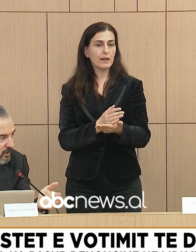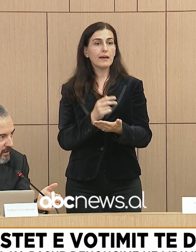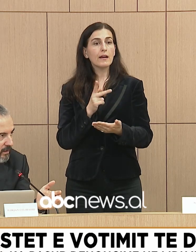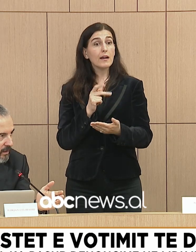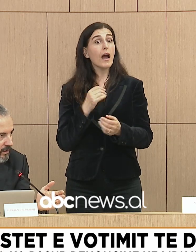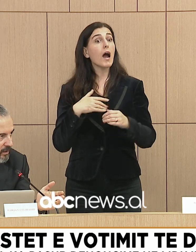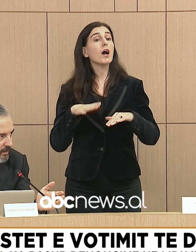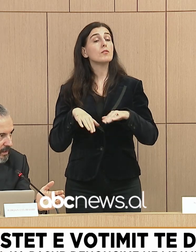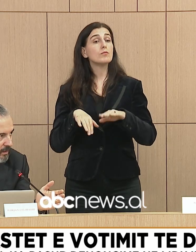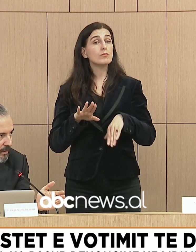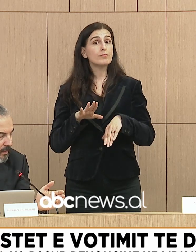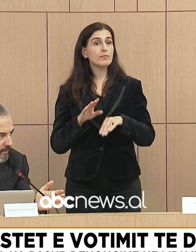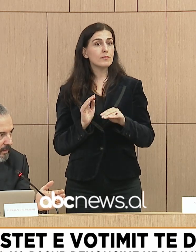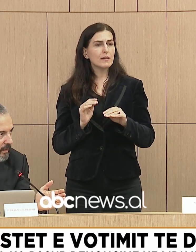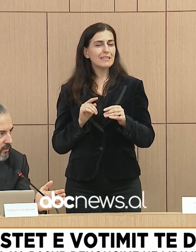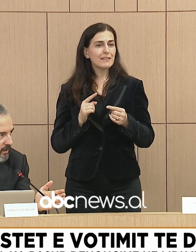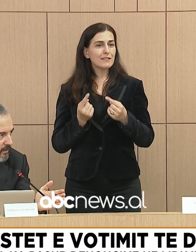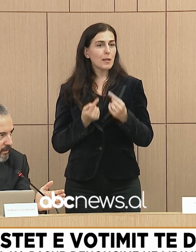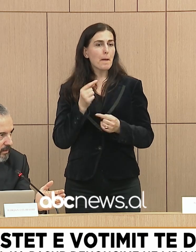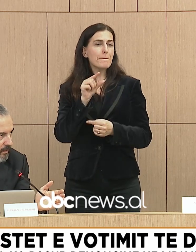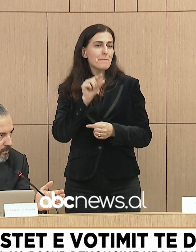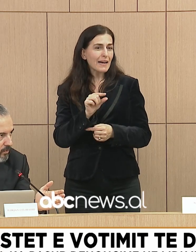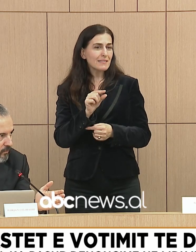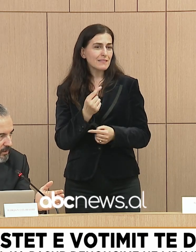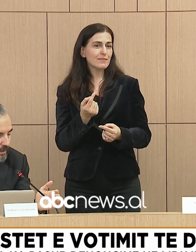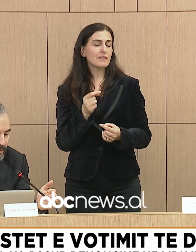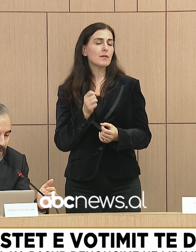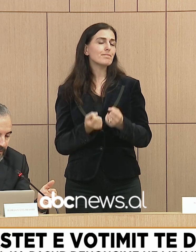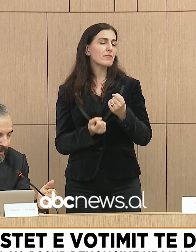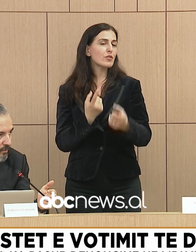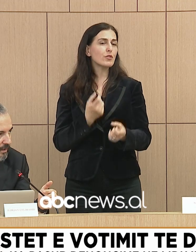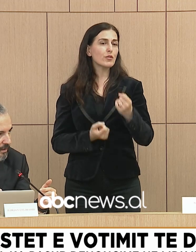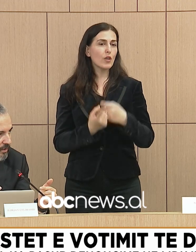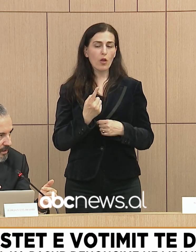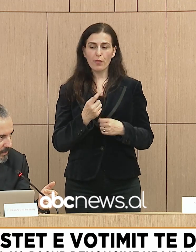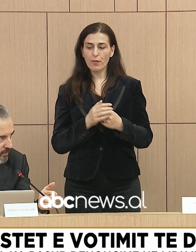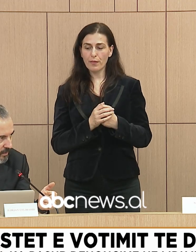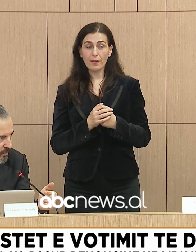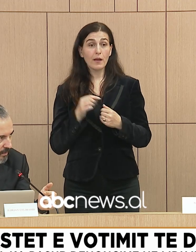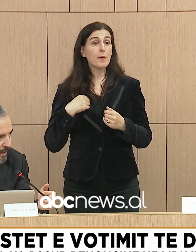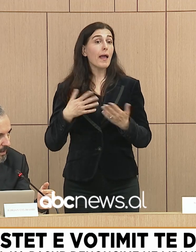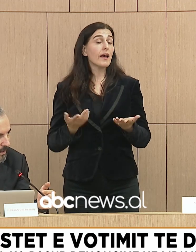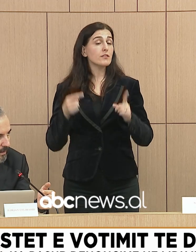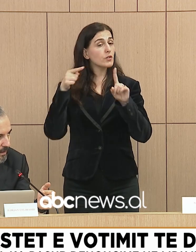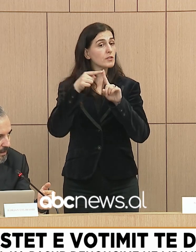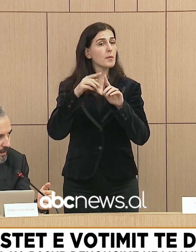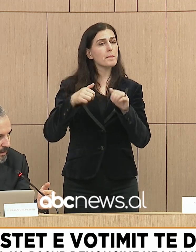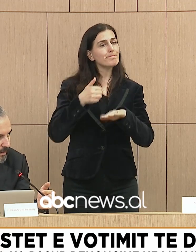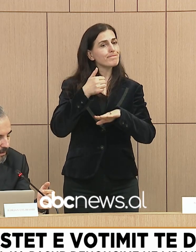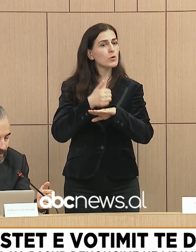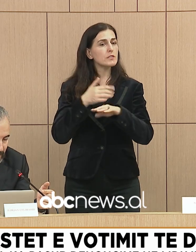në 937 raste tentativën e votimit të dyfishte. Në fakt, kjo ka qenë dhe qëllimi kryesor